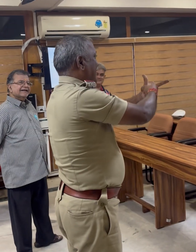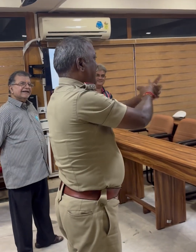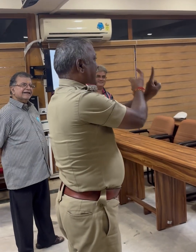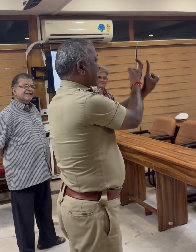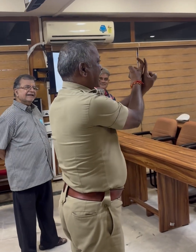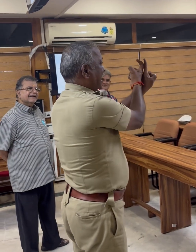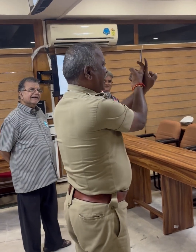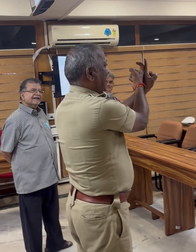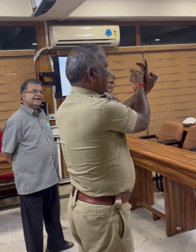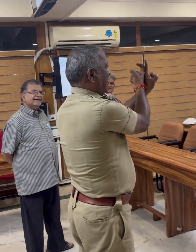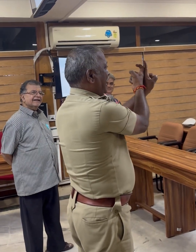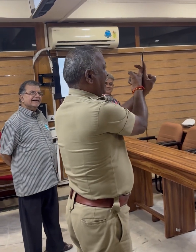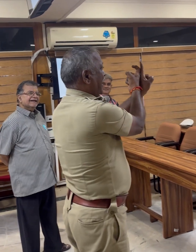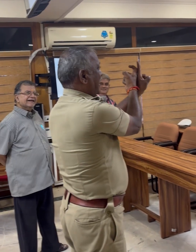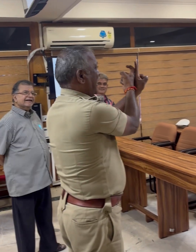K